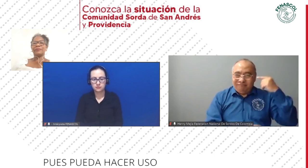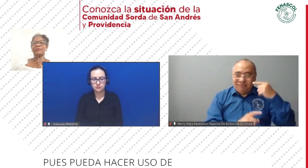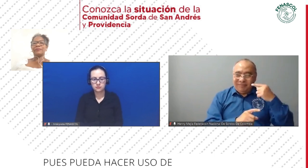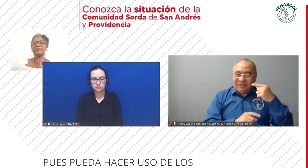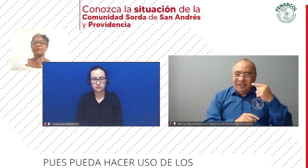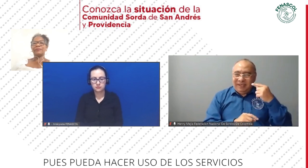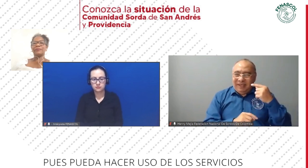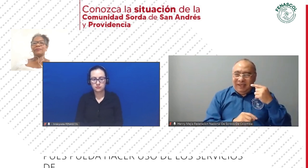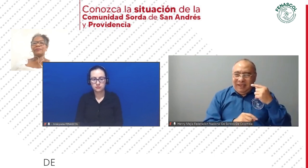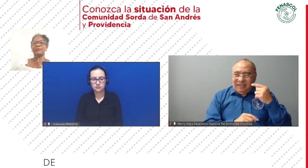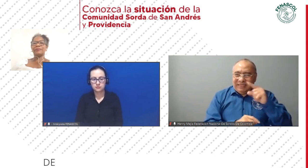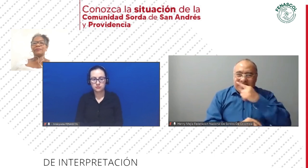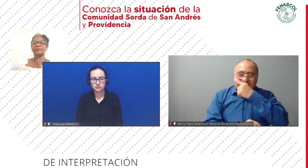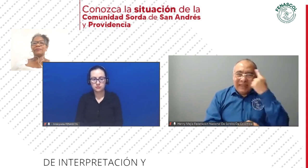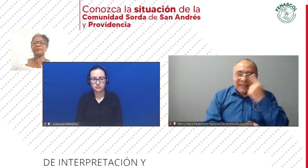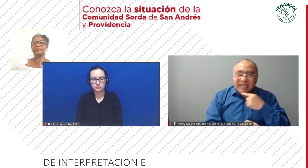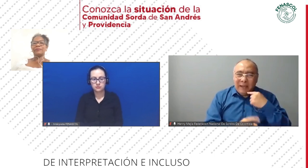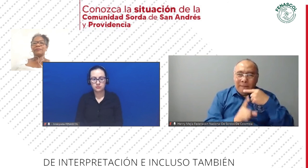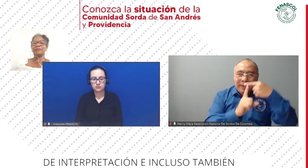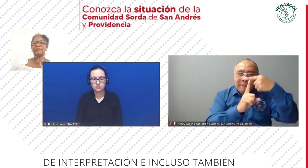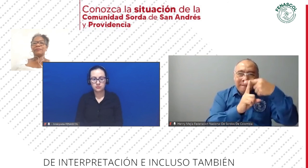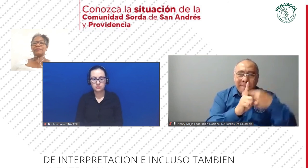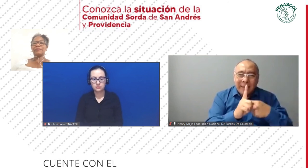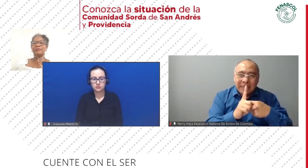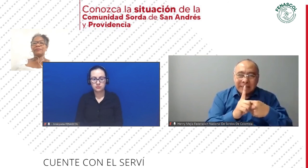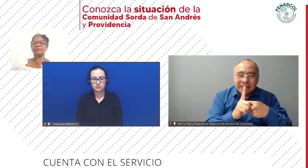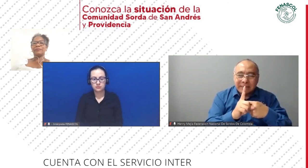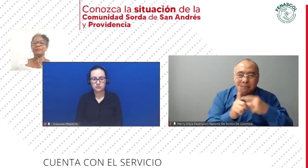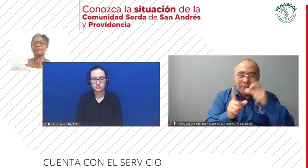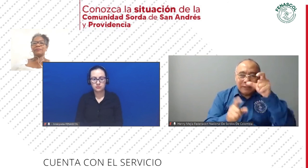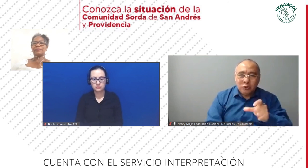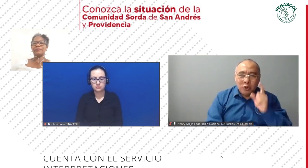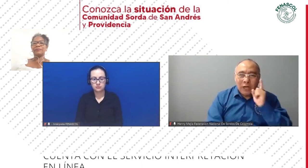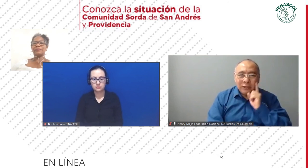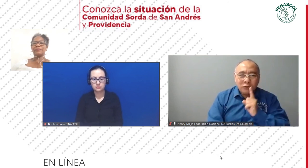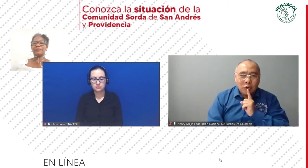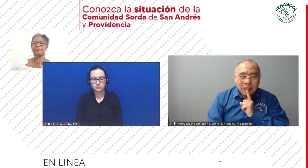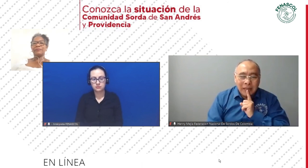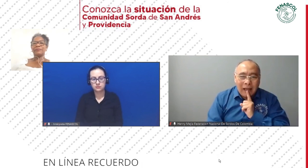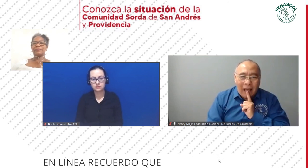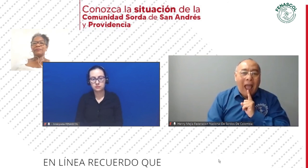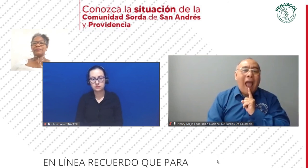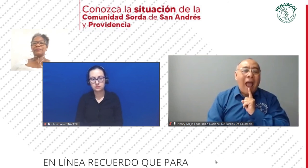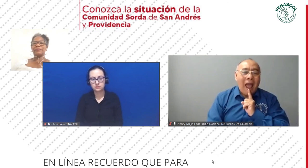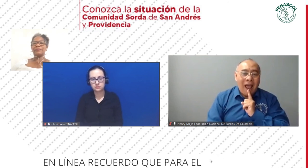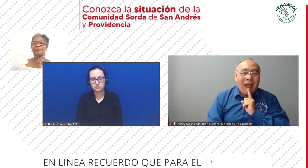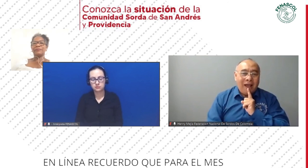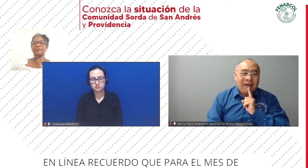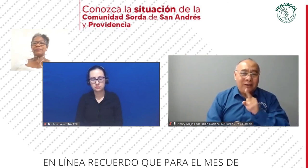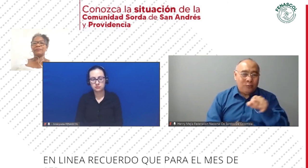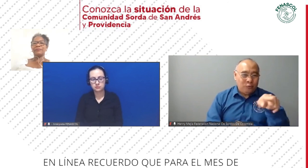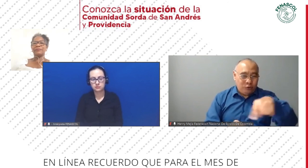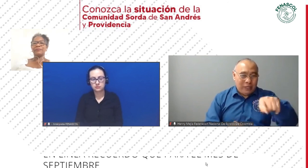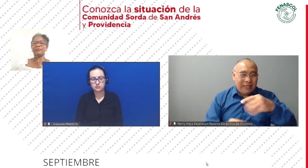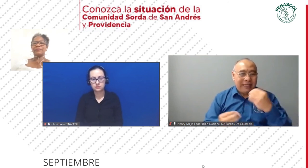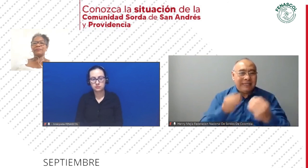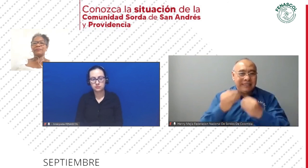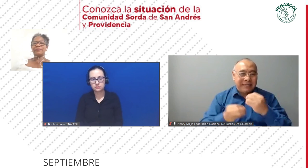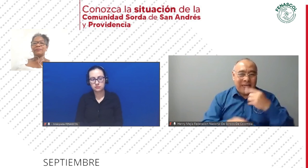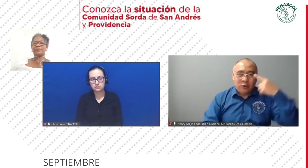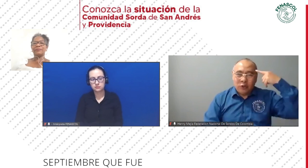de los servicios de interpretación e incluso también cuente con el servicio de interpretación en línea recuerdo que para el mes de septiembre